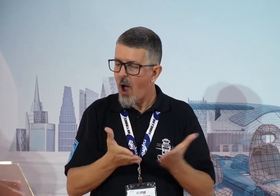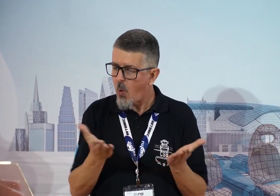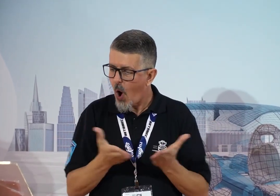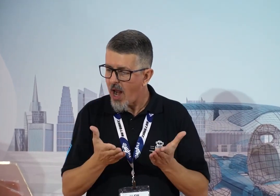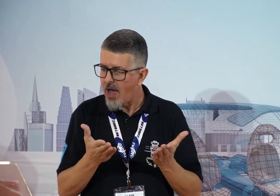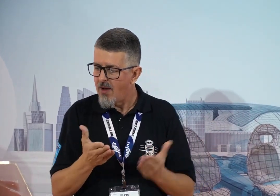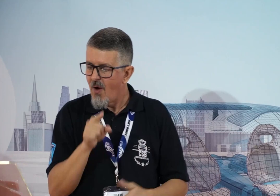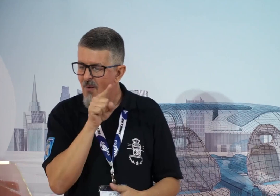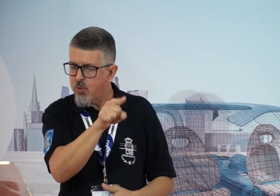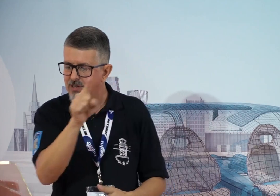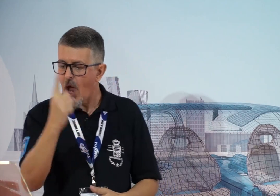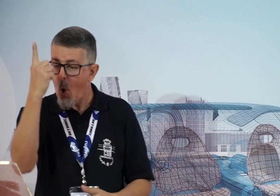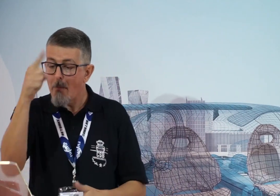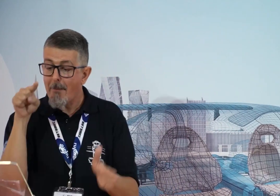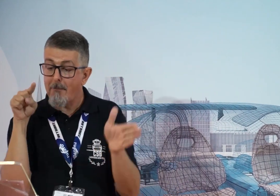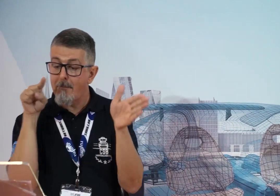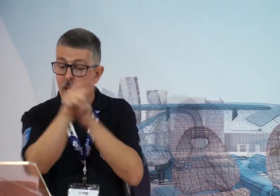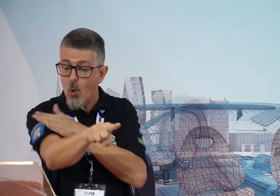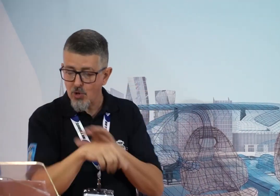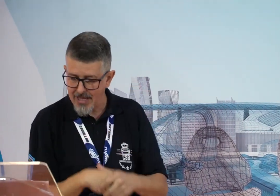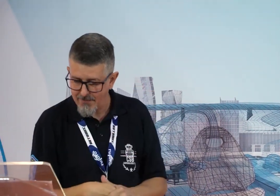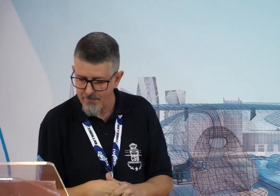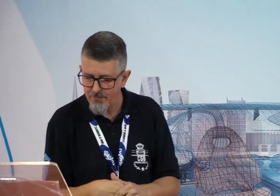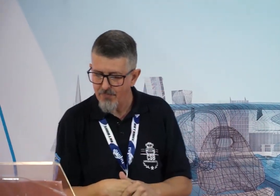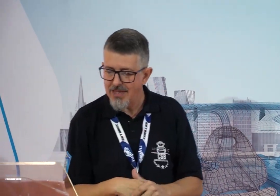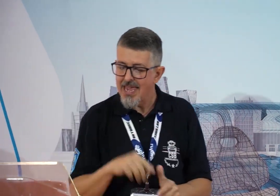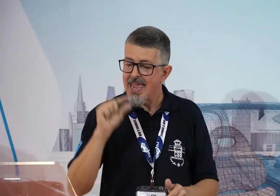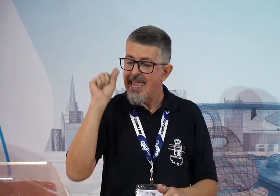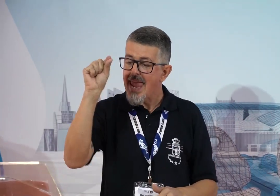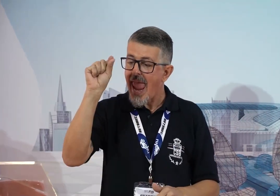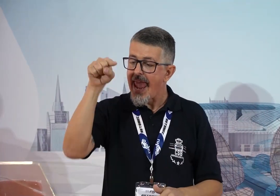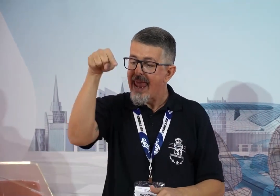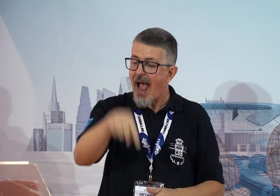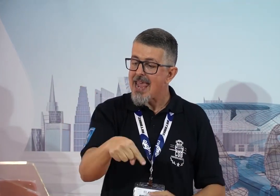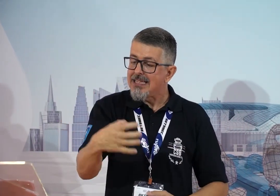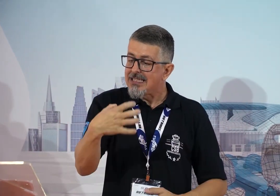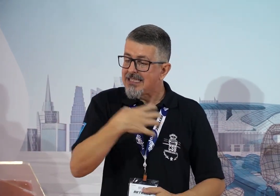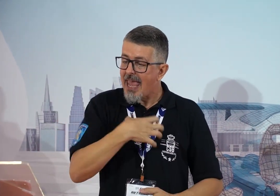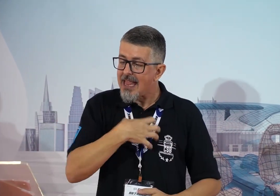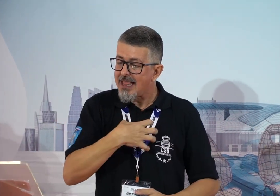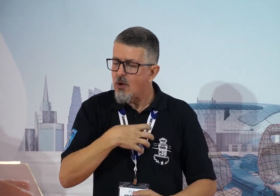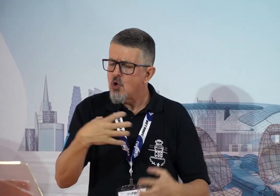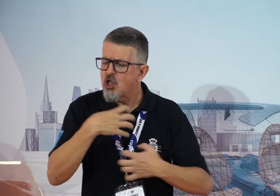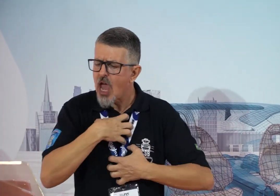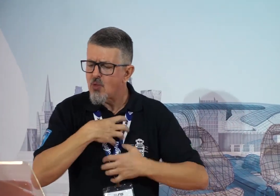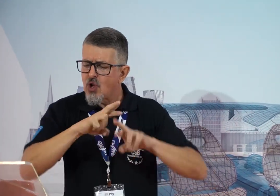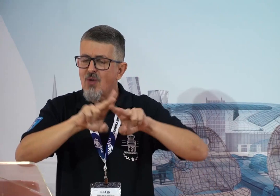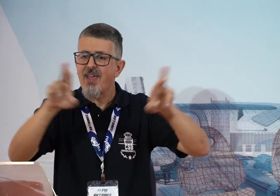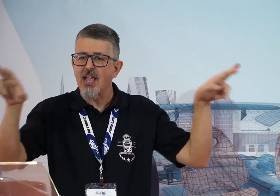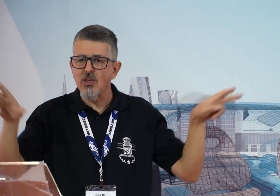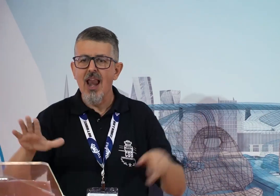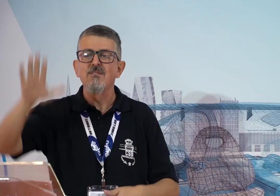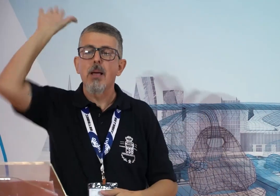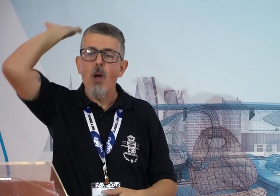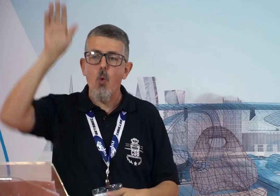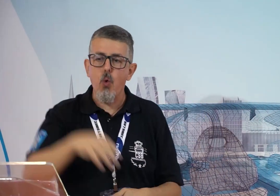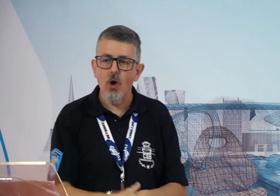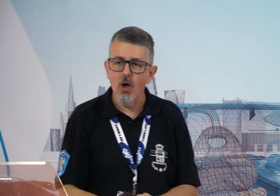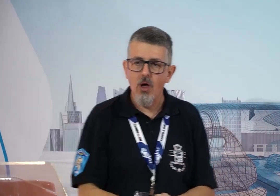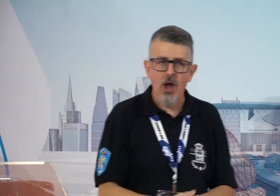Eu vou agora, vou fazer uma pergunta, uma provocação para vocês. Quem aqui sente, levanta a mão,